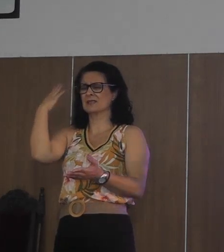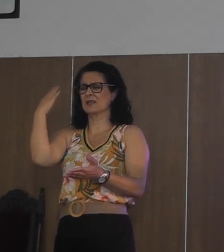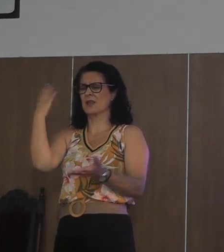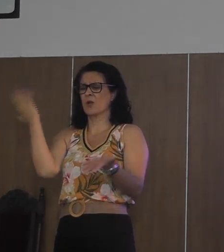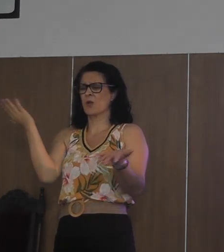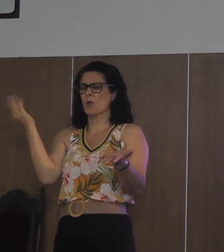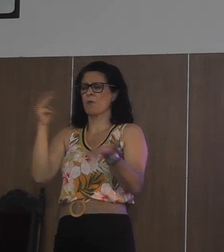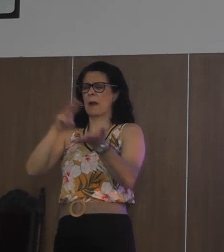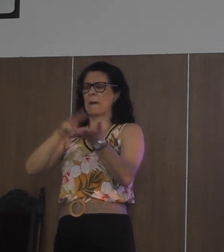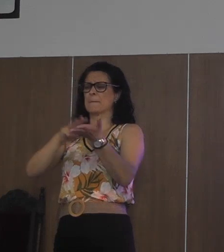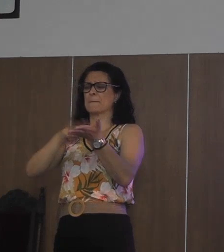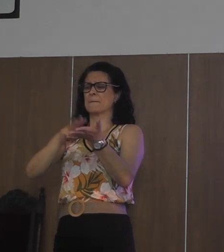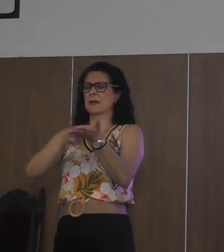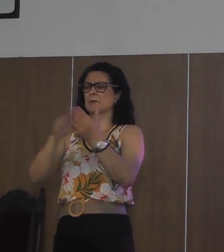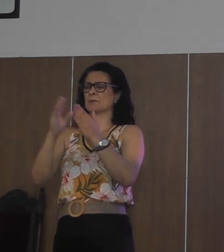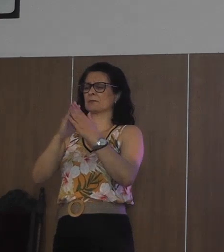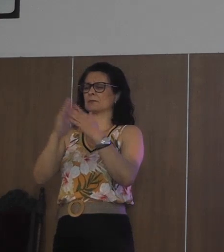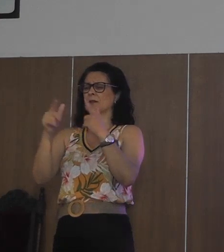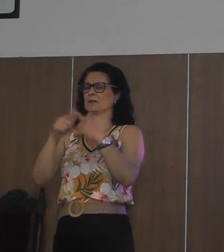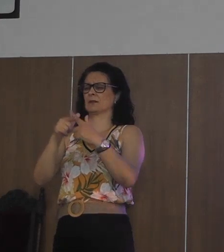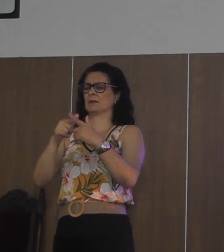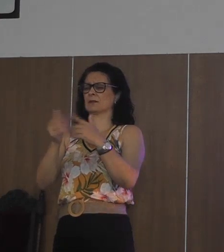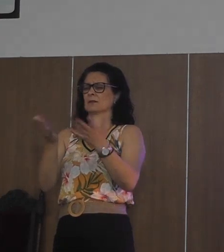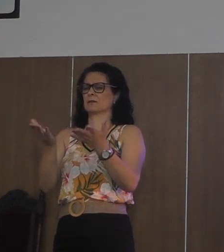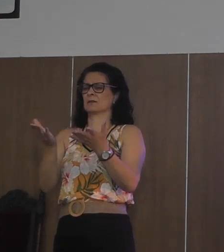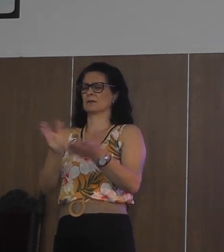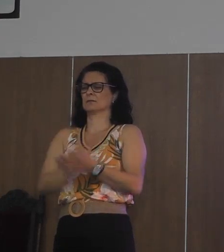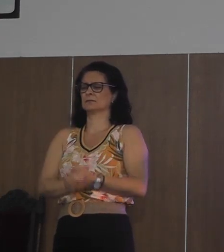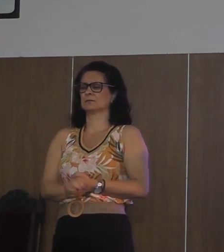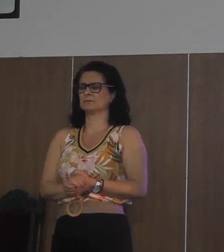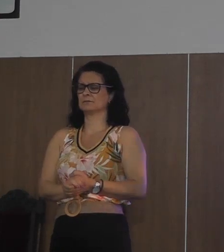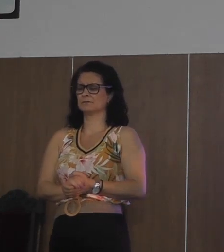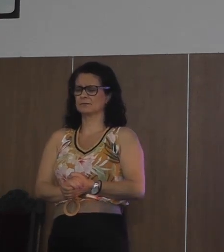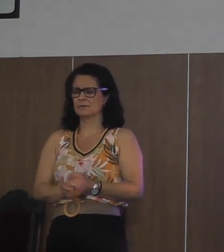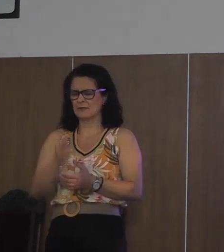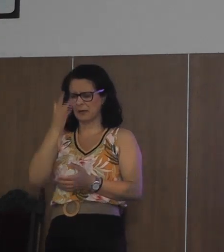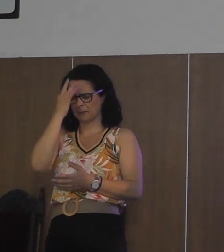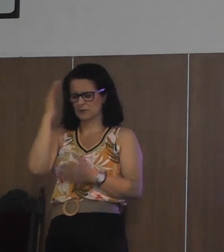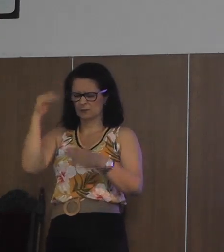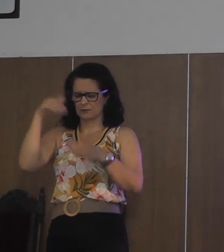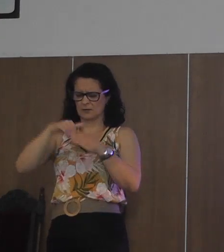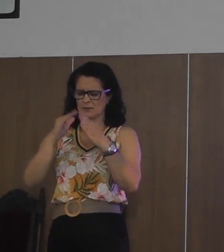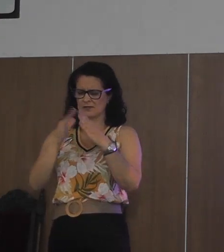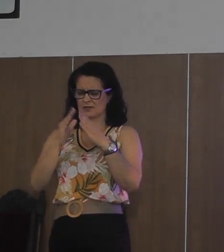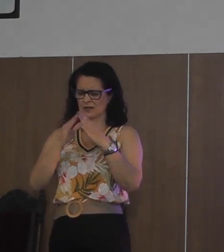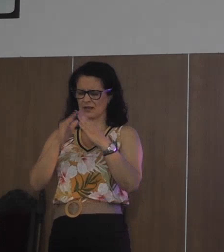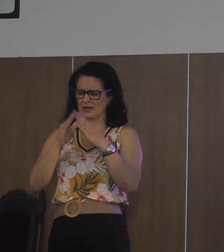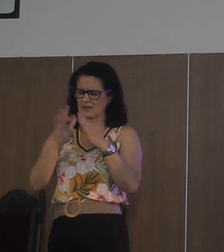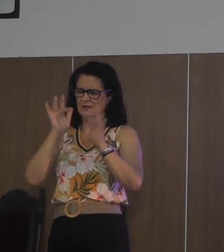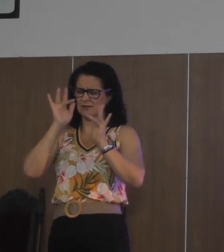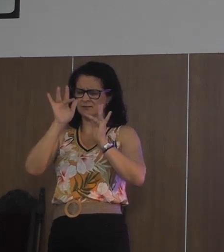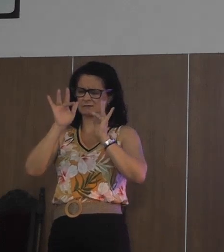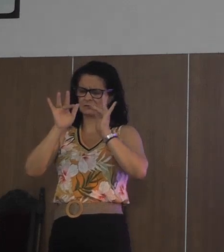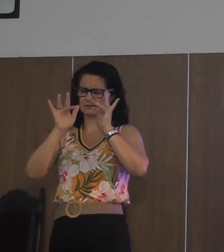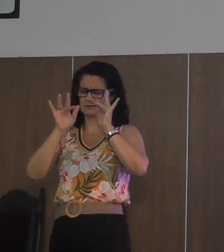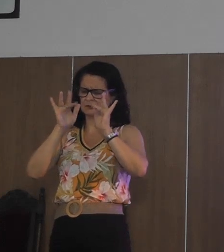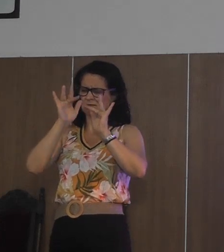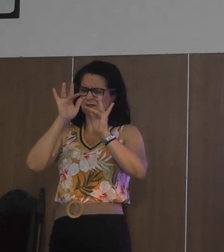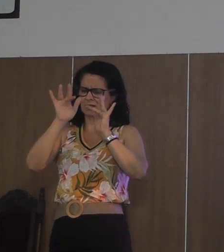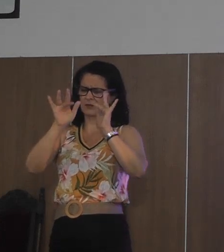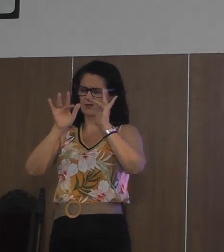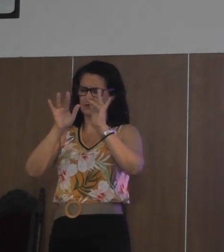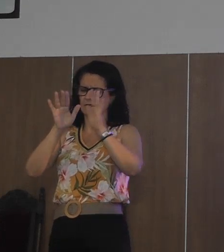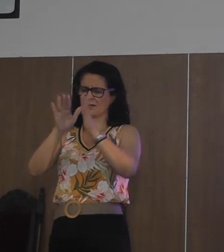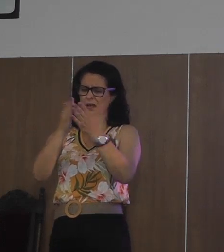Mas essa igreja, esse irmão na sua casa, ó Pai, clama a Ti nesse momento. E a Tua palavra é clara, aquilo que for ligado aqui